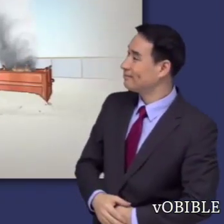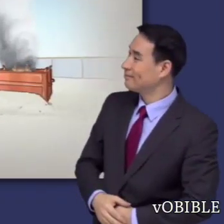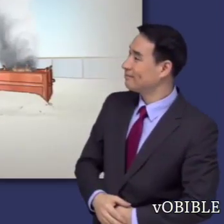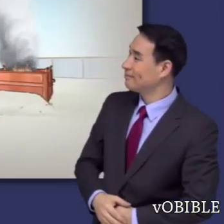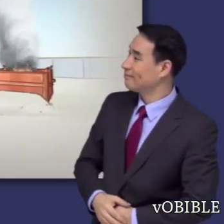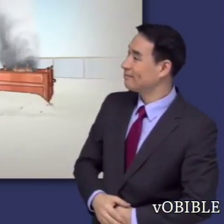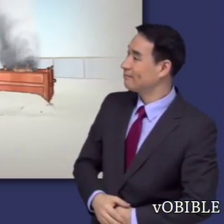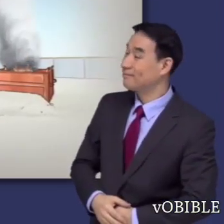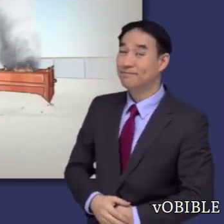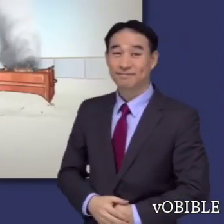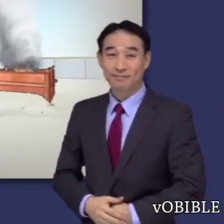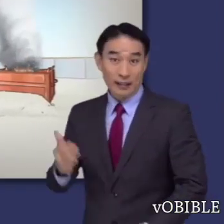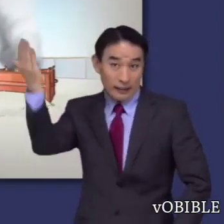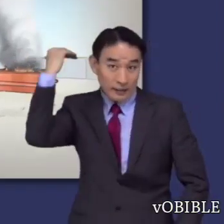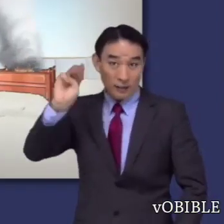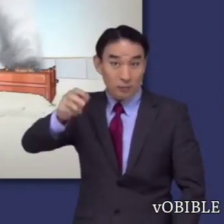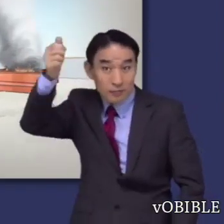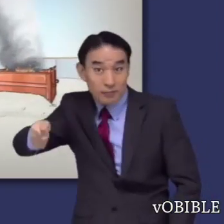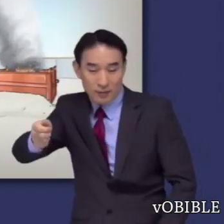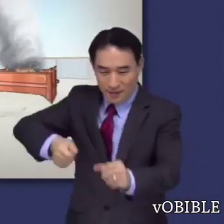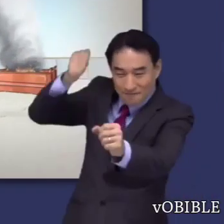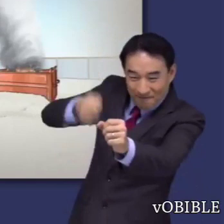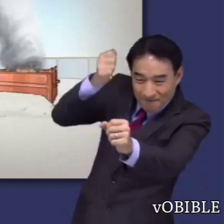保罗在这里指的是摩西所造的圣幕。